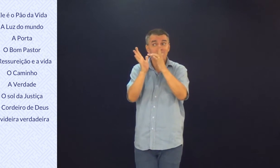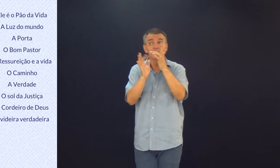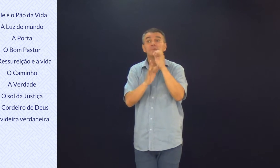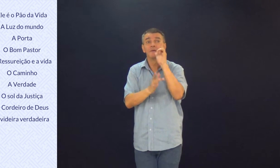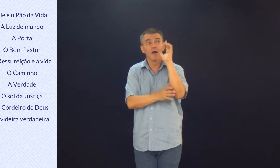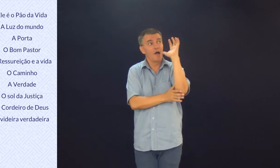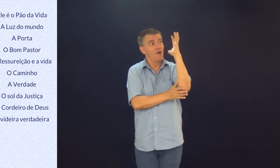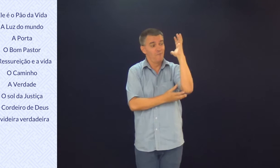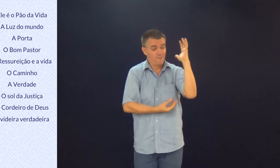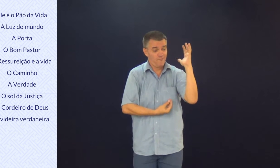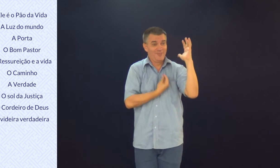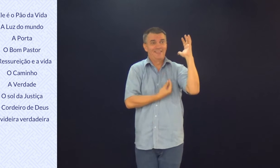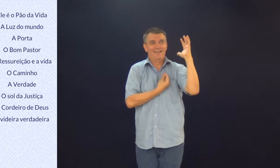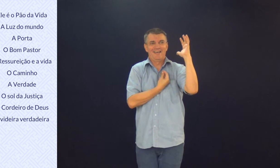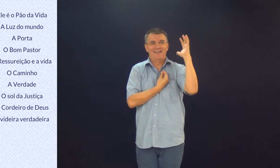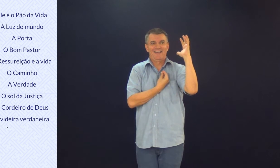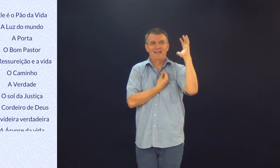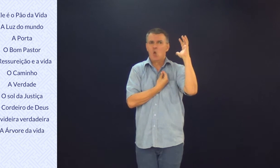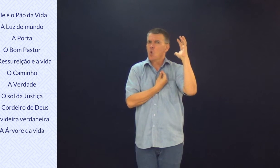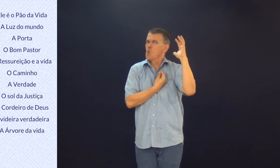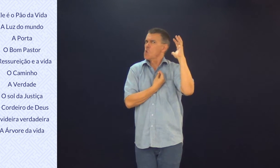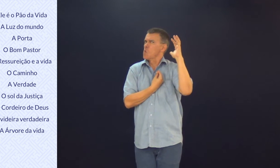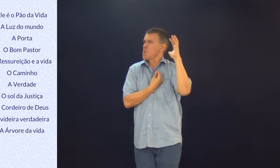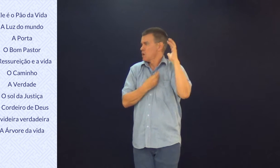de jesus é a árvore da vida